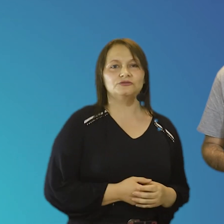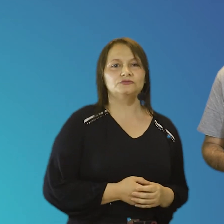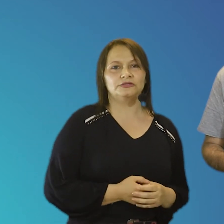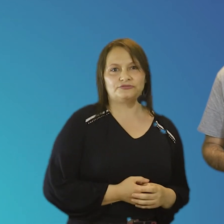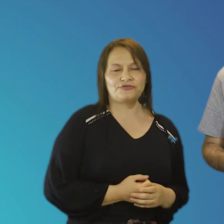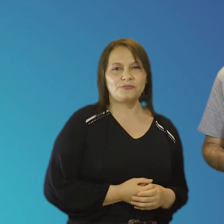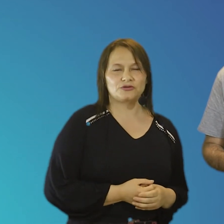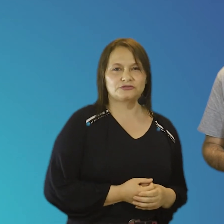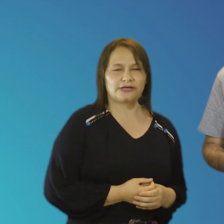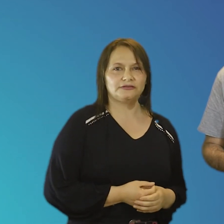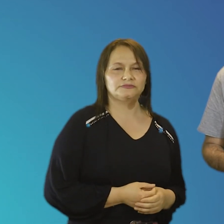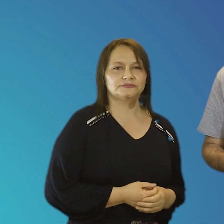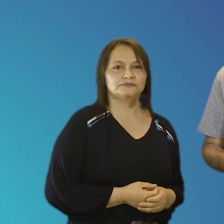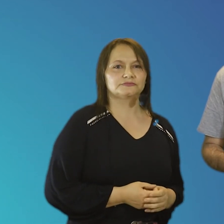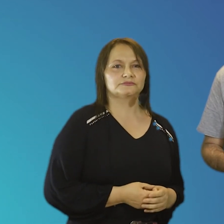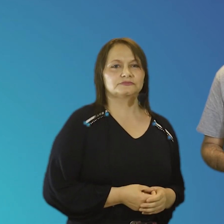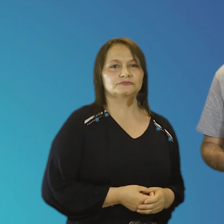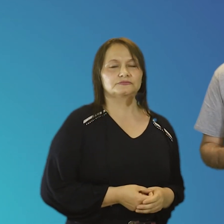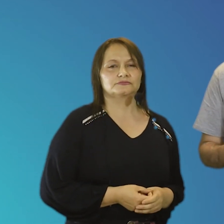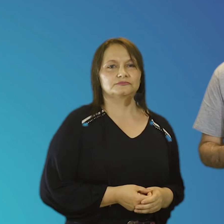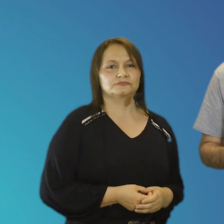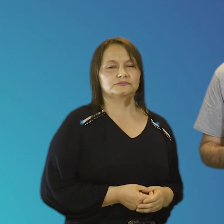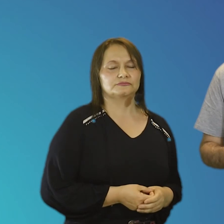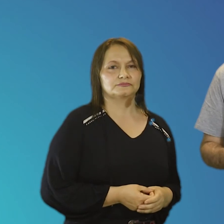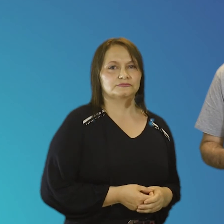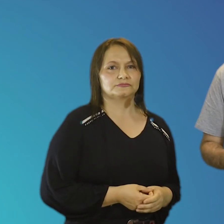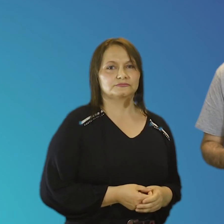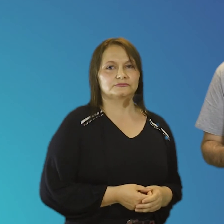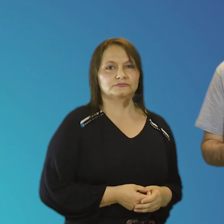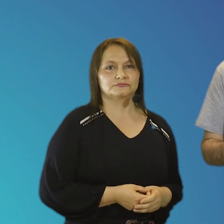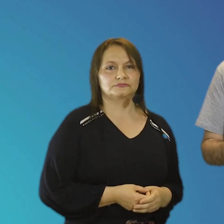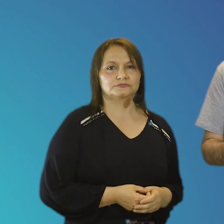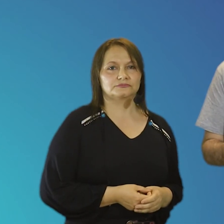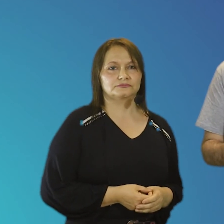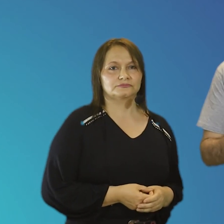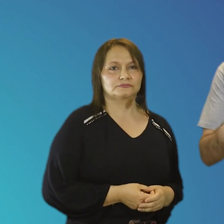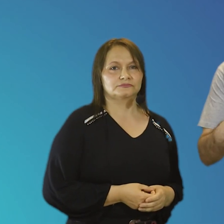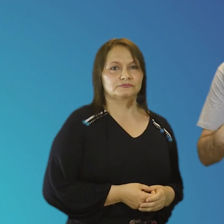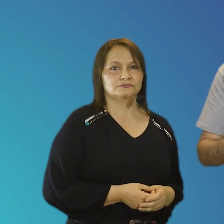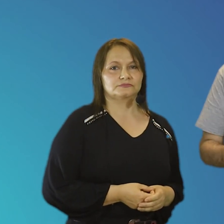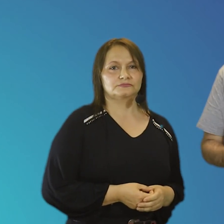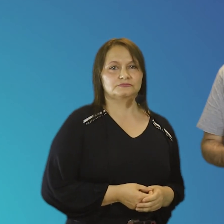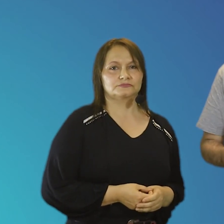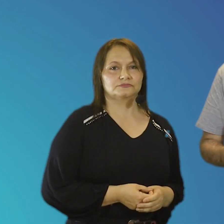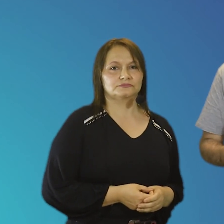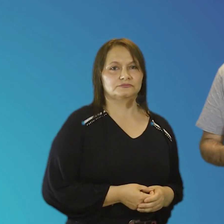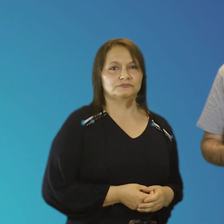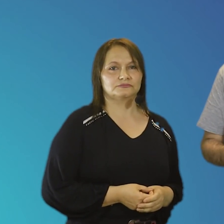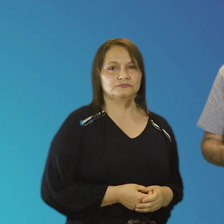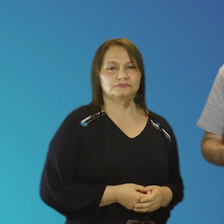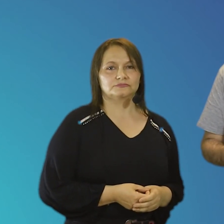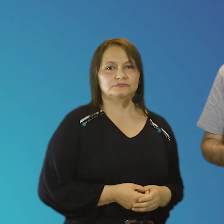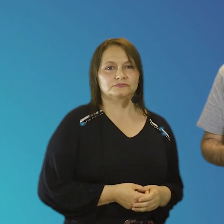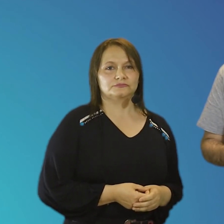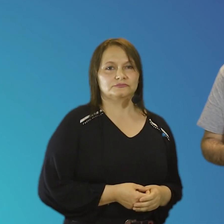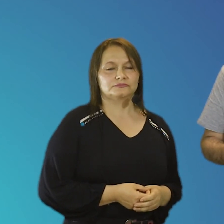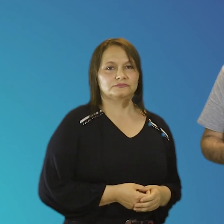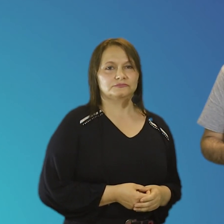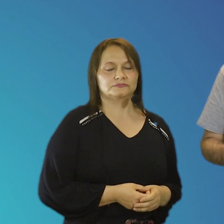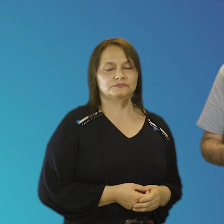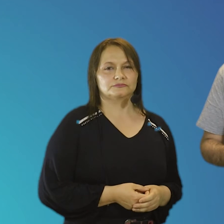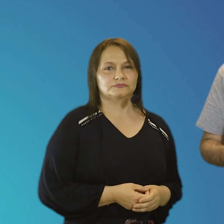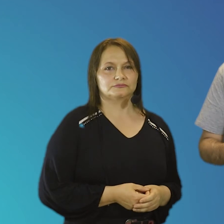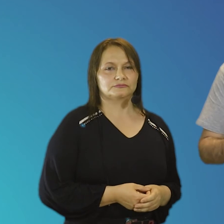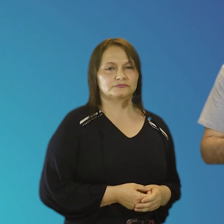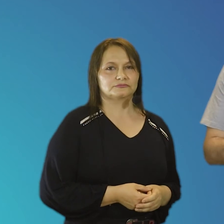é baseado num livro famoso, né? Grande Irmão, tradução literal de Big Brother, no original, na